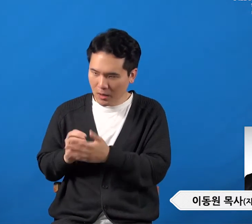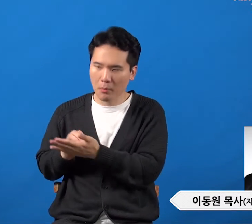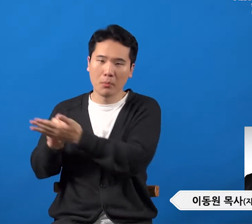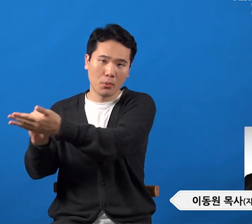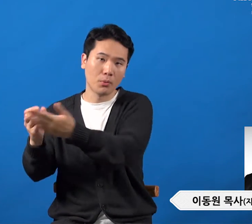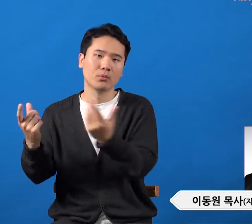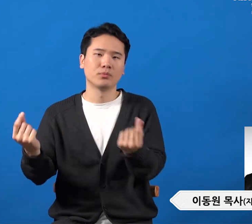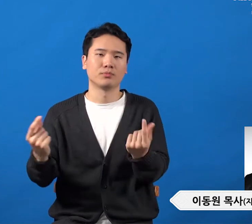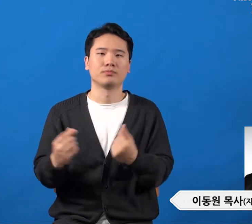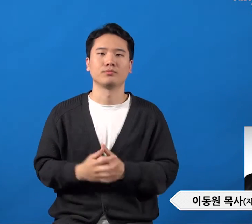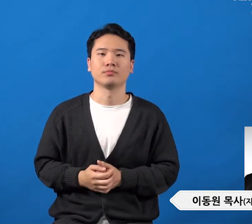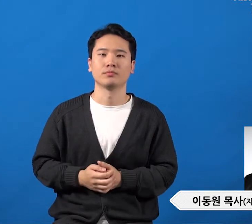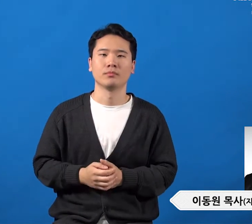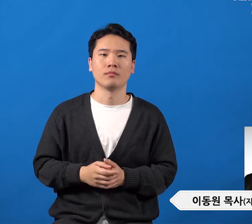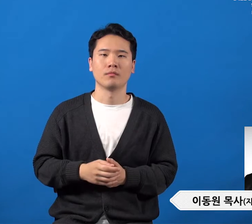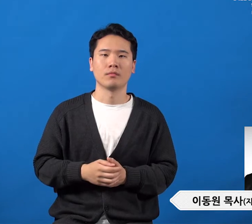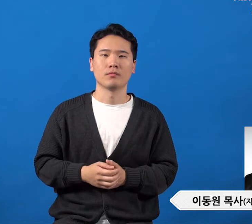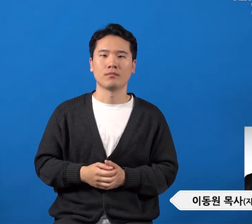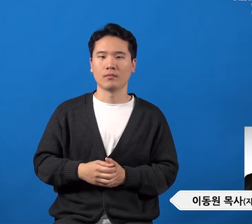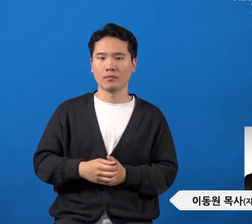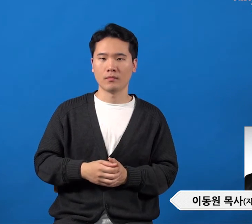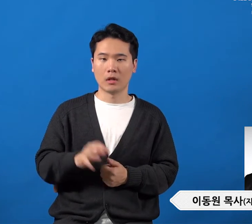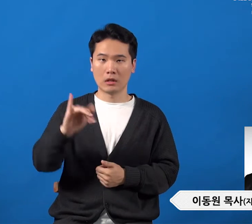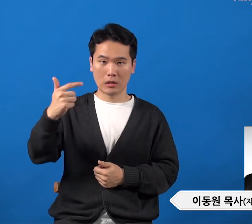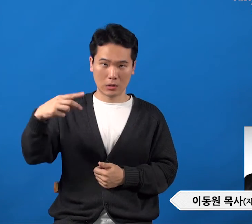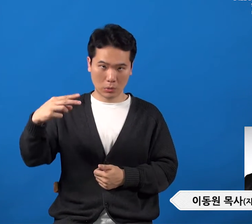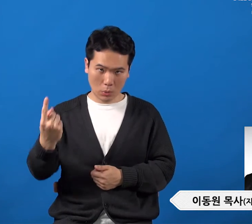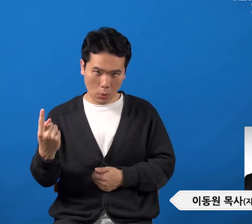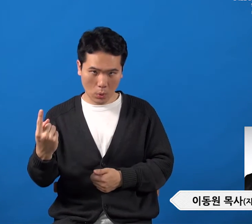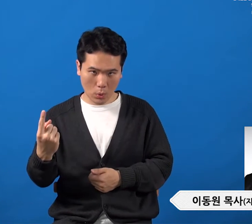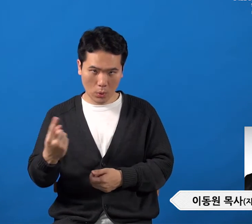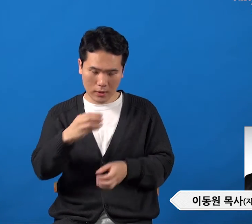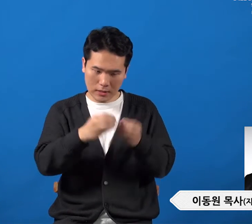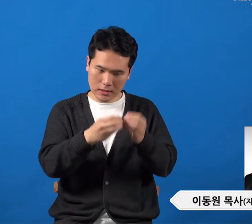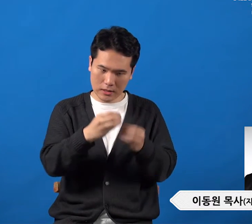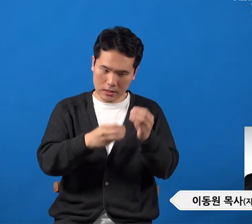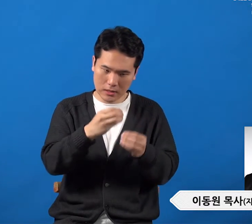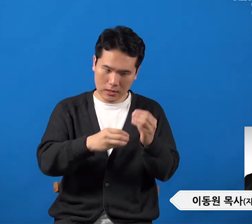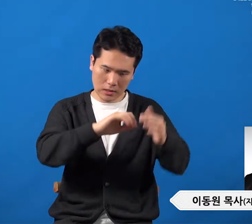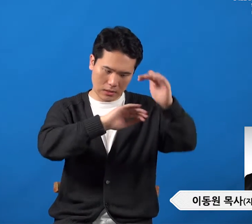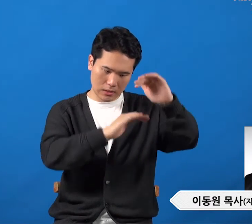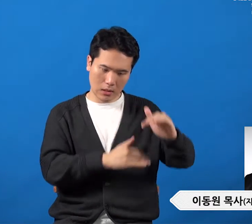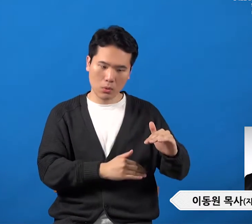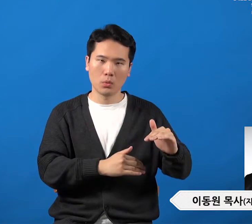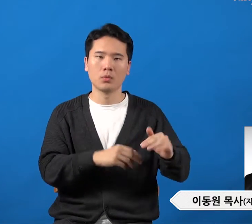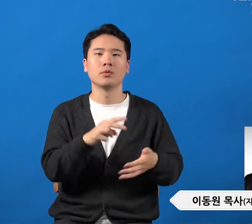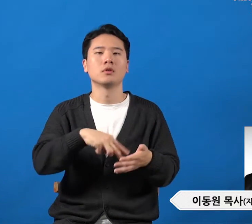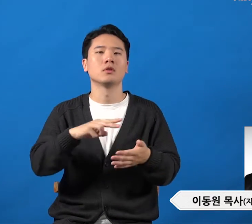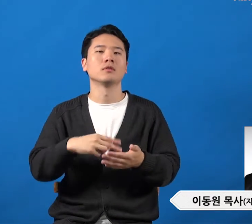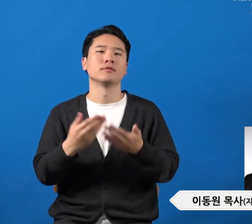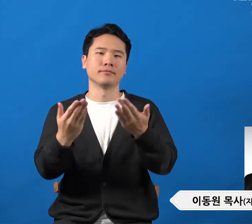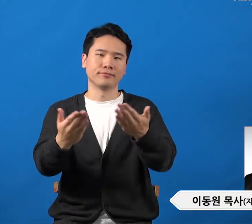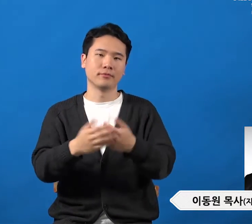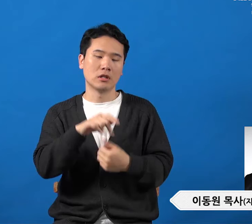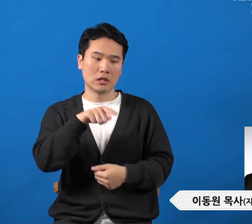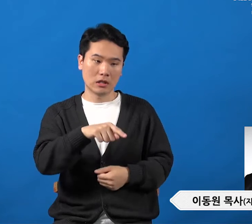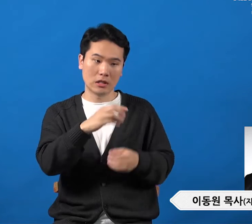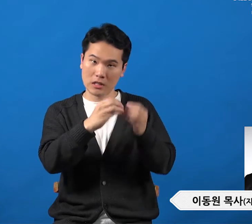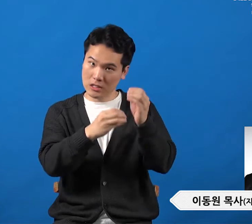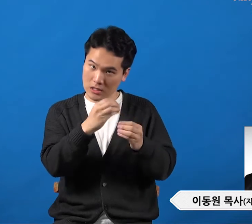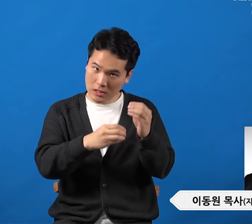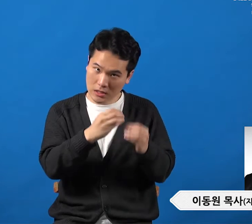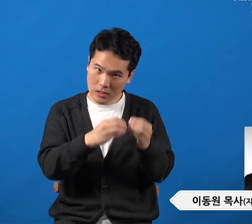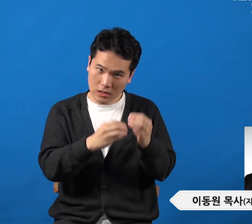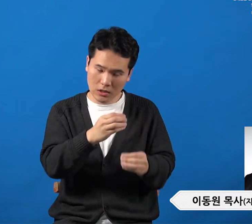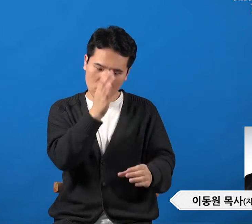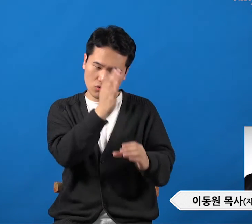인도의 유명한 노벨 문학 수상자인 타고르가 남긴 시 가운데 기탄잘리라는 시가 있습니다. 이